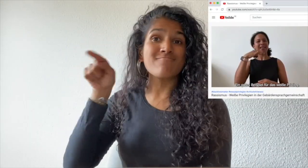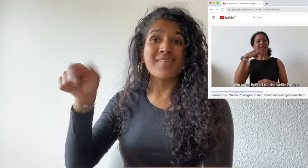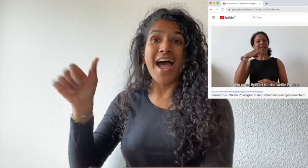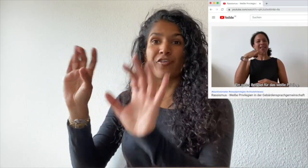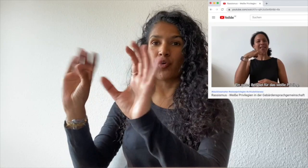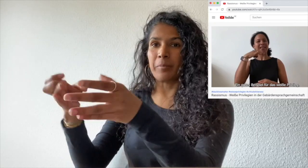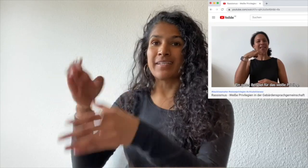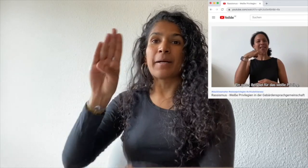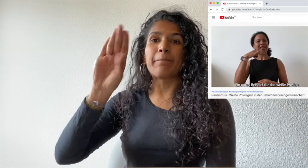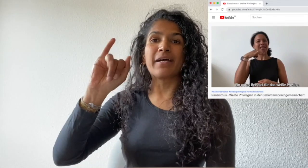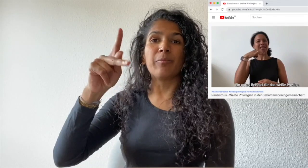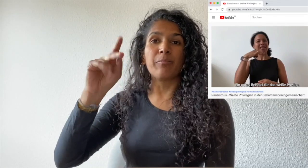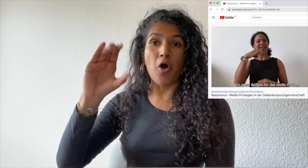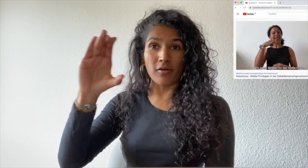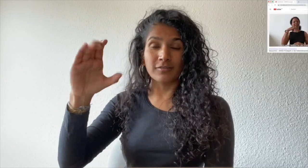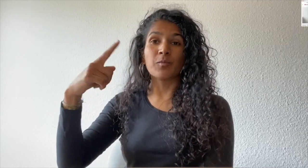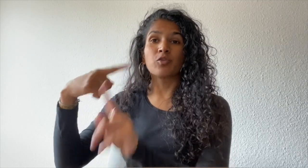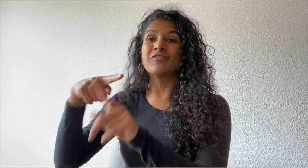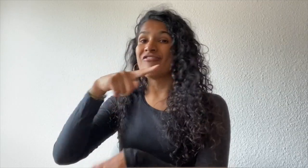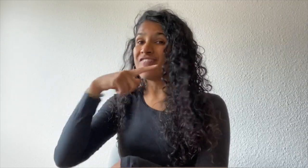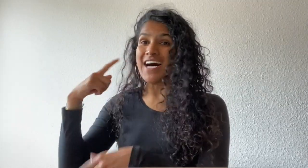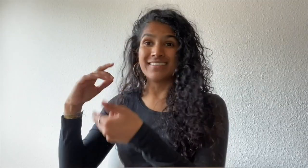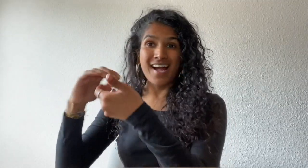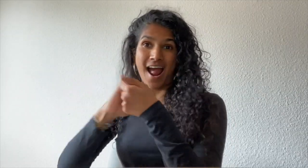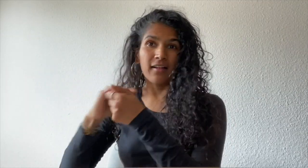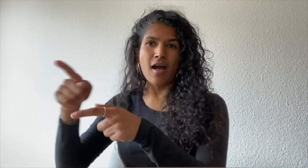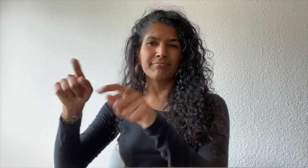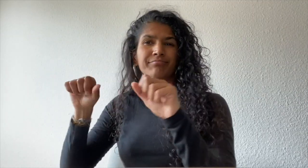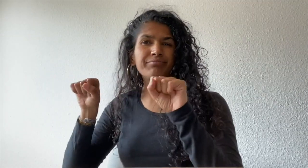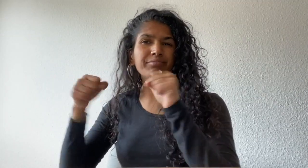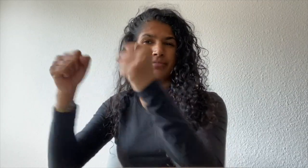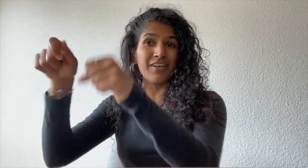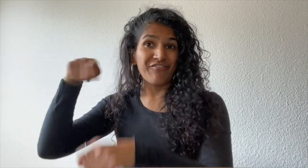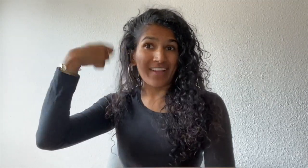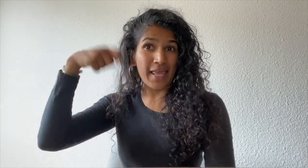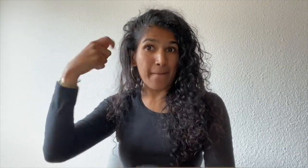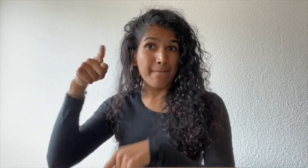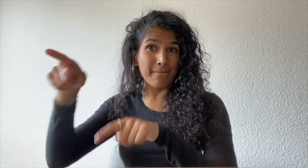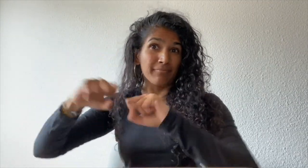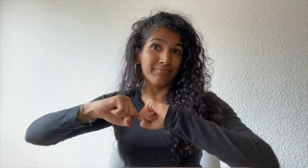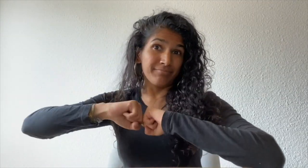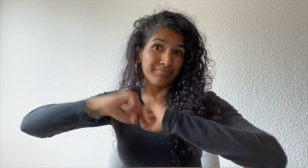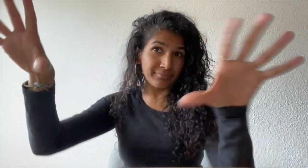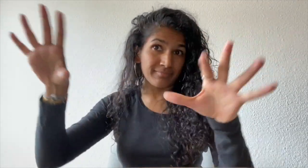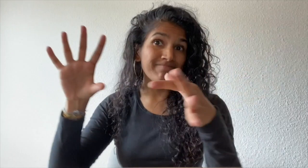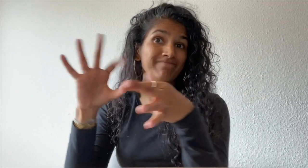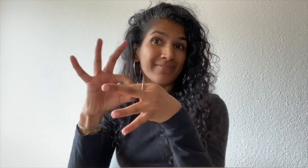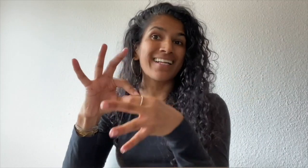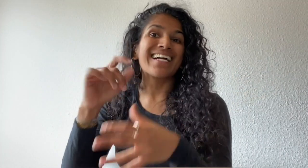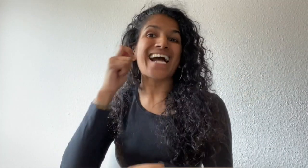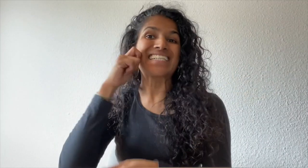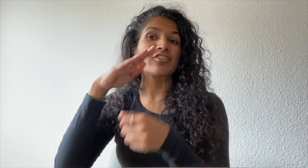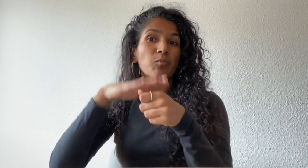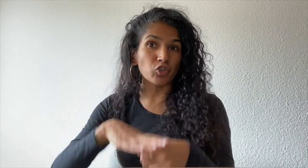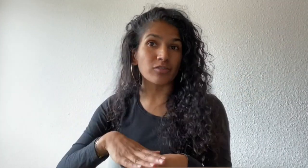Die Bilder, die Sie in der Präsentation jetzt sehen, gehören zum Video einer BIPOC-Gruppe und ihren weißen